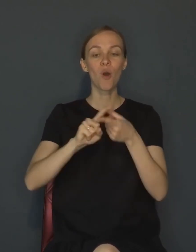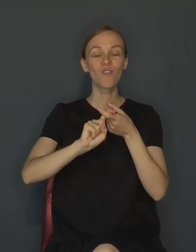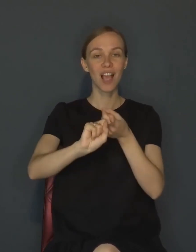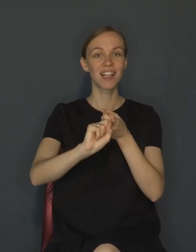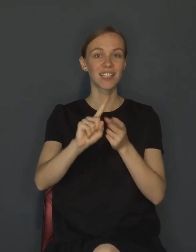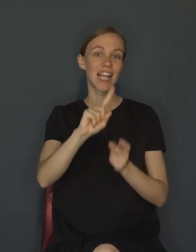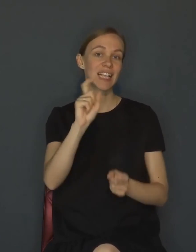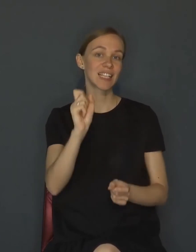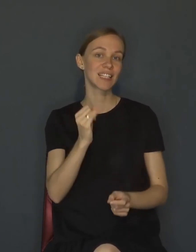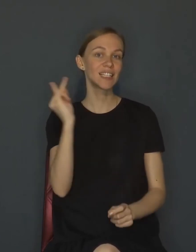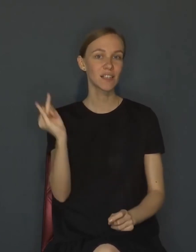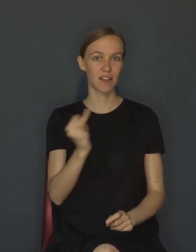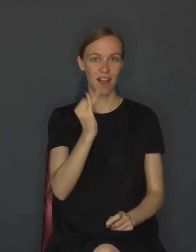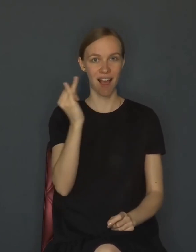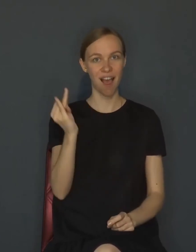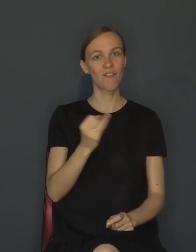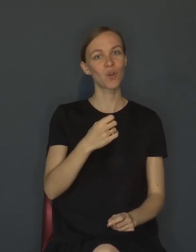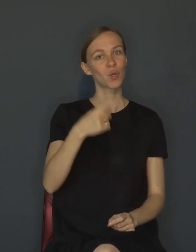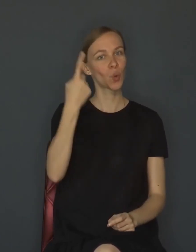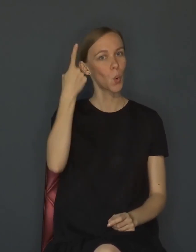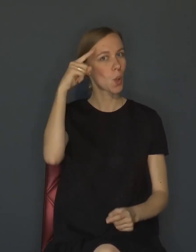цікавою легендою,